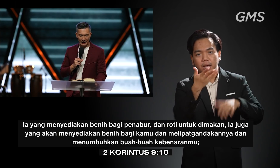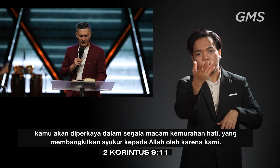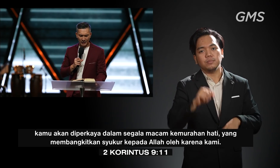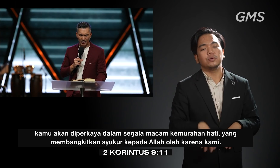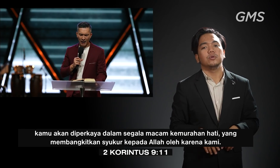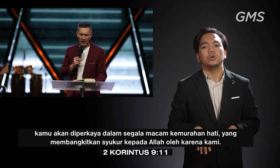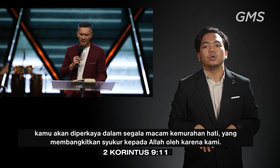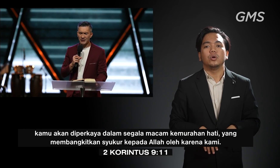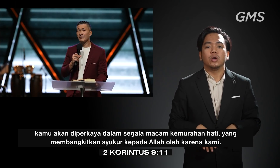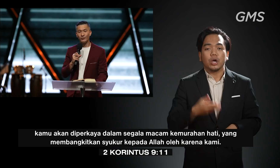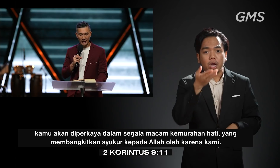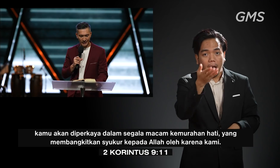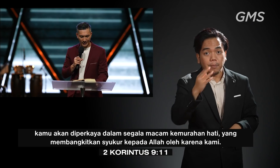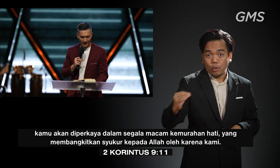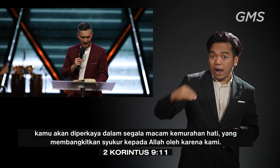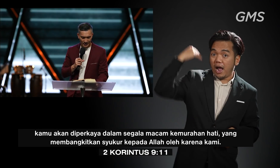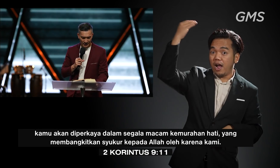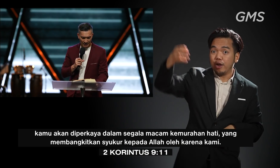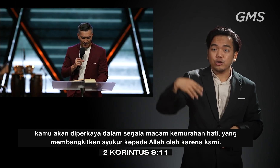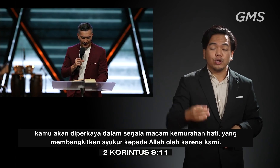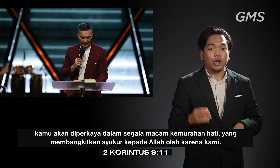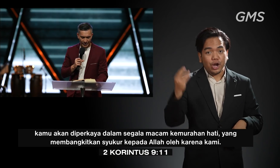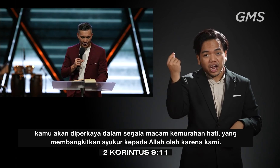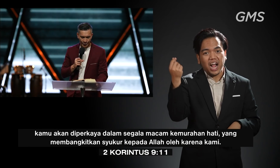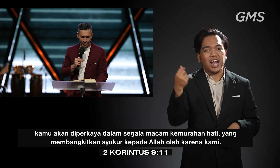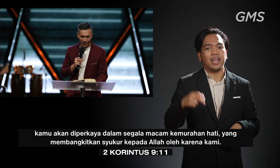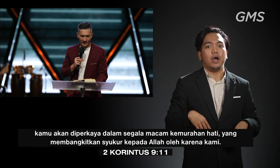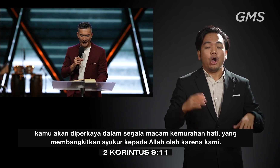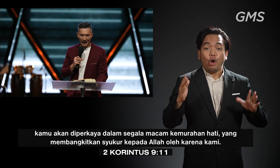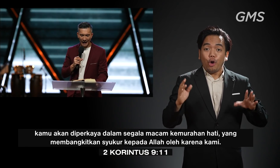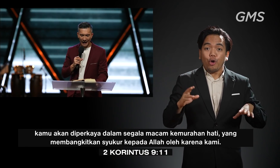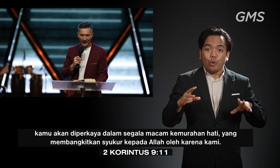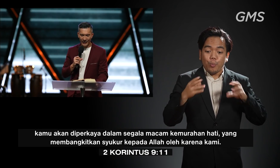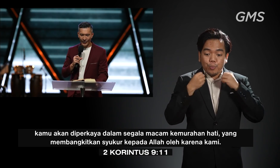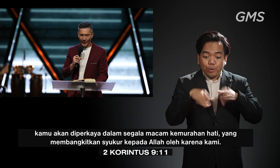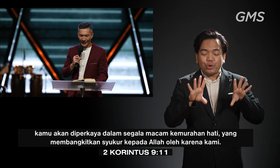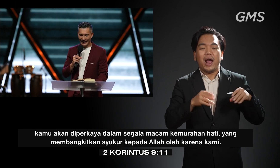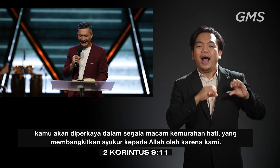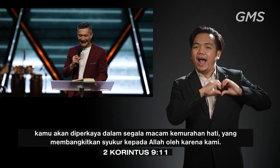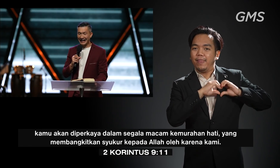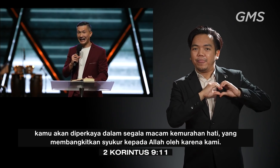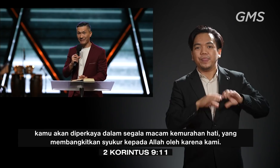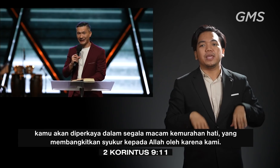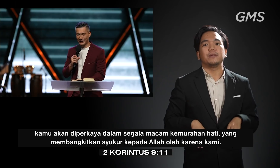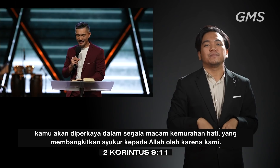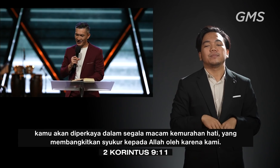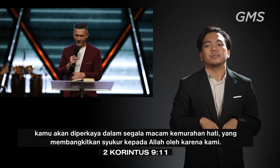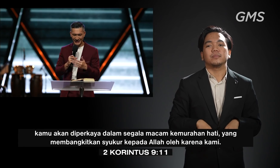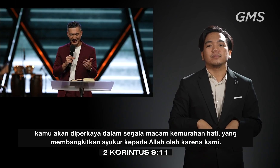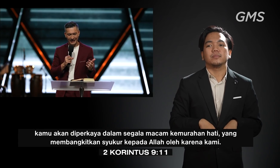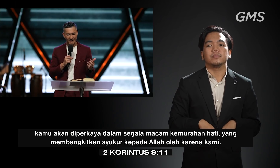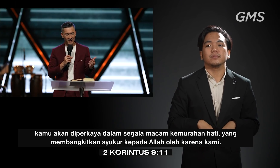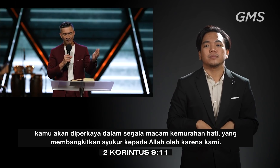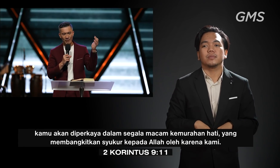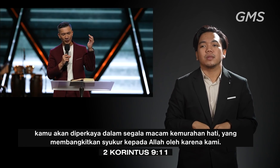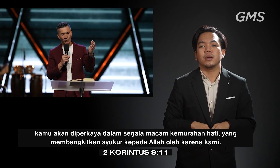diperkaya dalam segala macam kemurahan hati. Yang membangkitkan syukur kepada Allah oleh karena kami. Saya suka